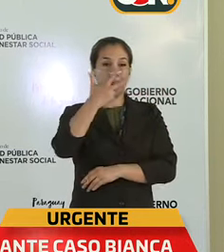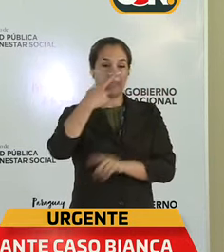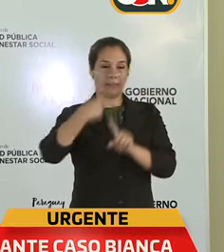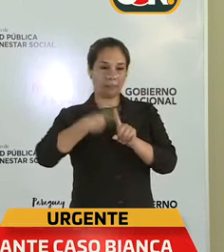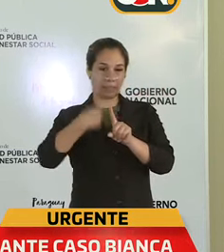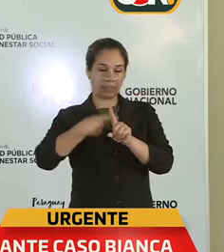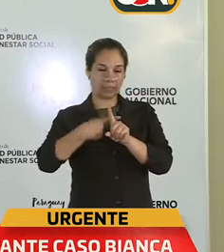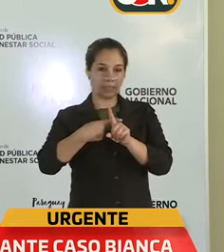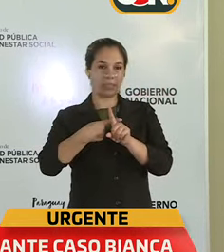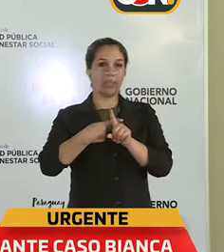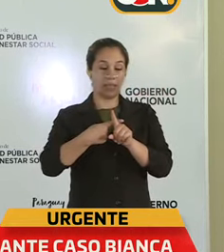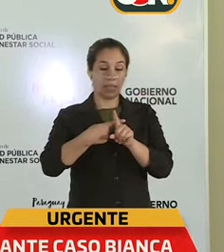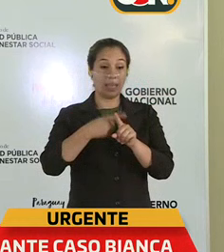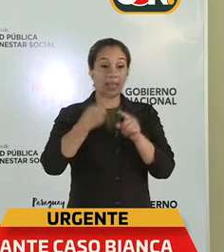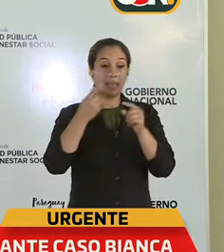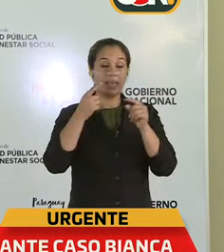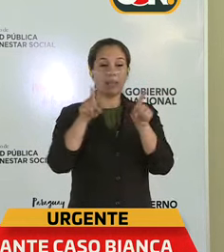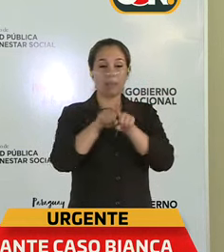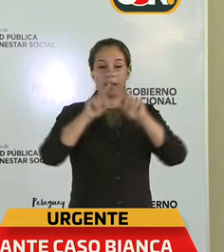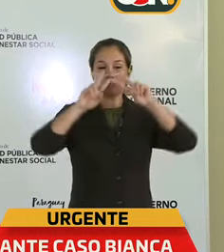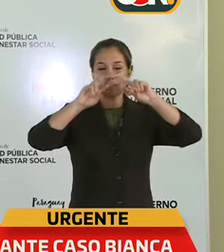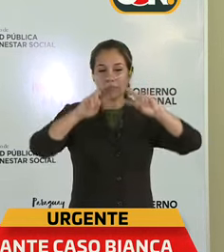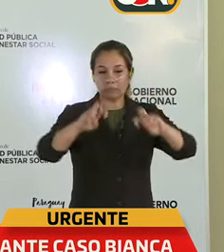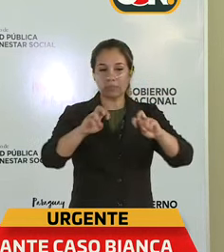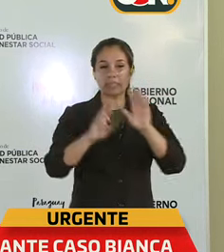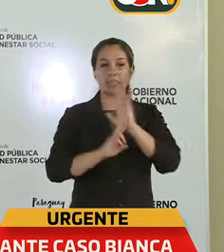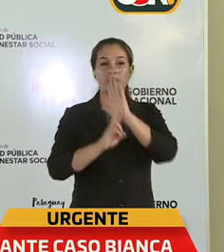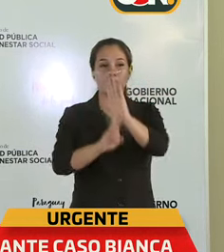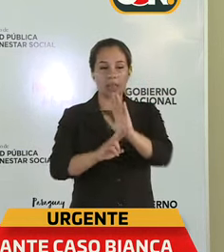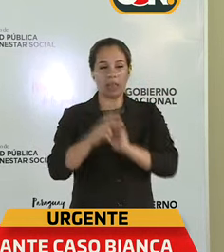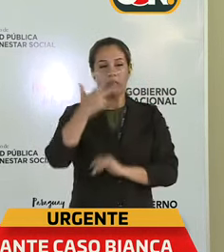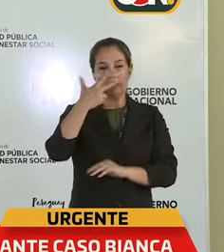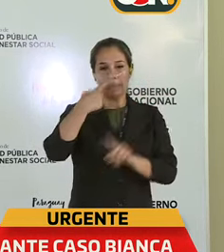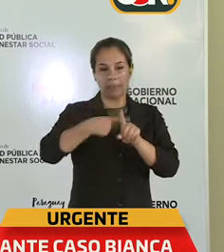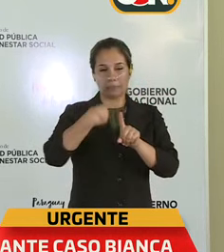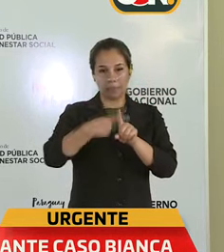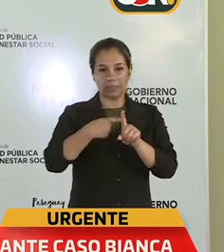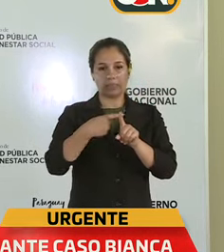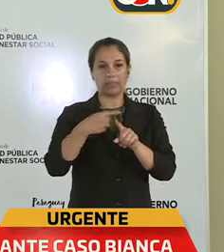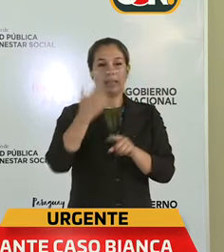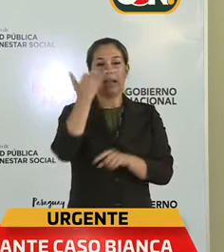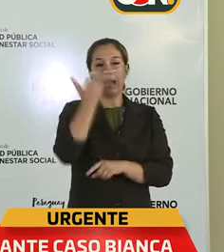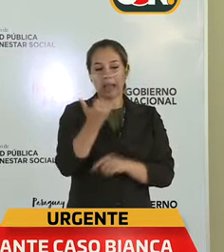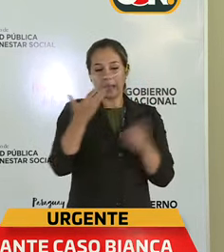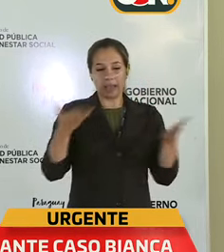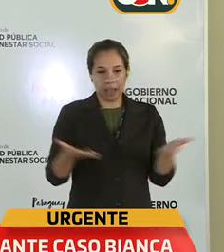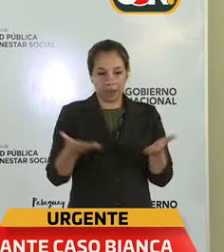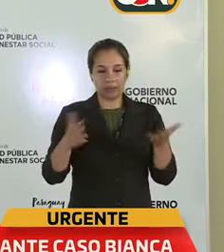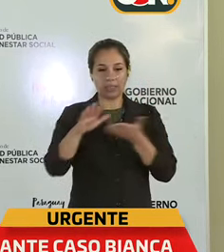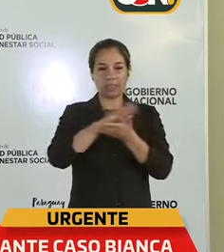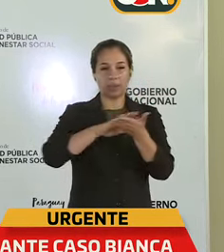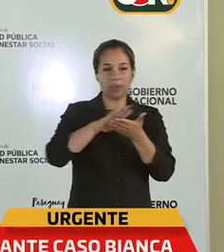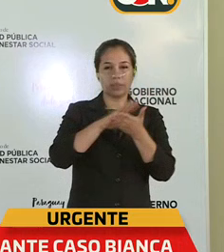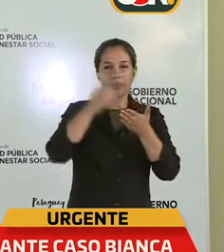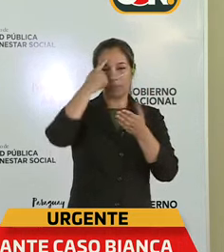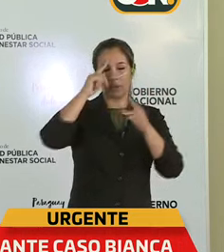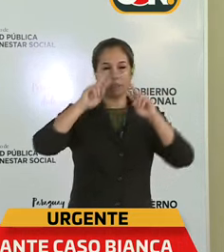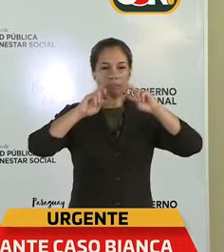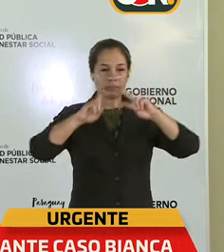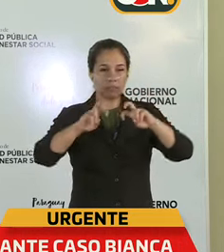estudios, más o menos 3 meses o algunos más pocos meses, y los estudios que actualmente hay y en el cual hablan de